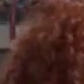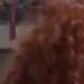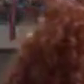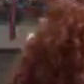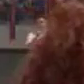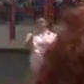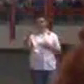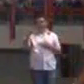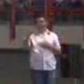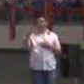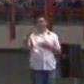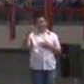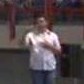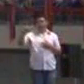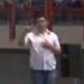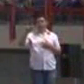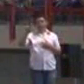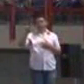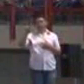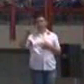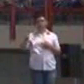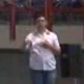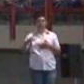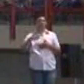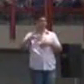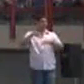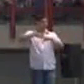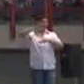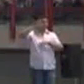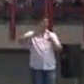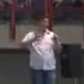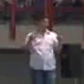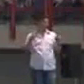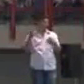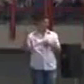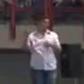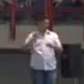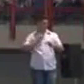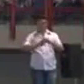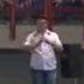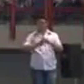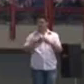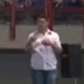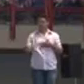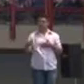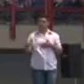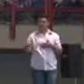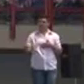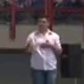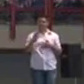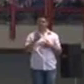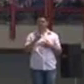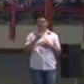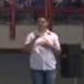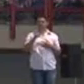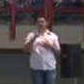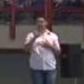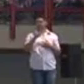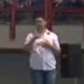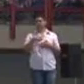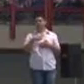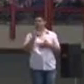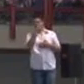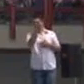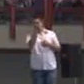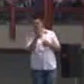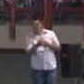esse triângulo, ele é mais importante do que os outros? É. Por quê? Porque num triângulo desse tipo, num triângulo retângulo, cada